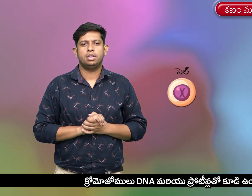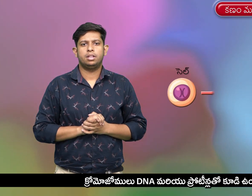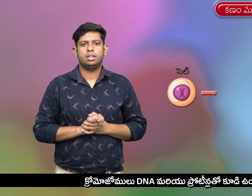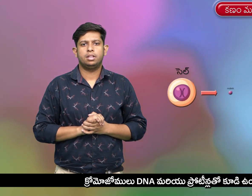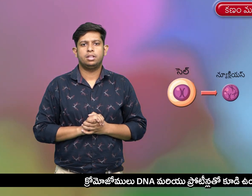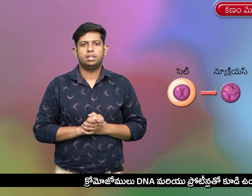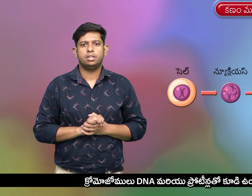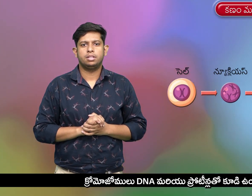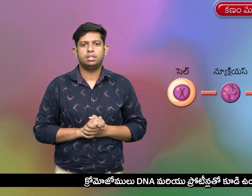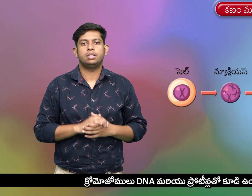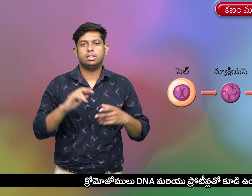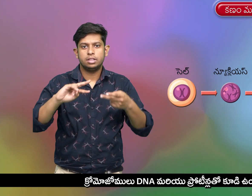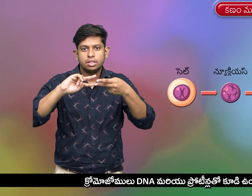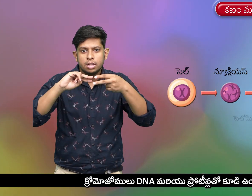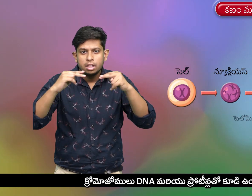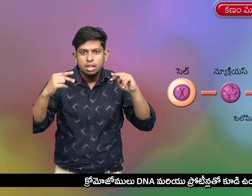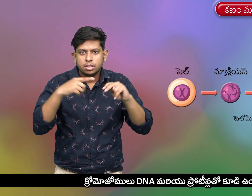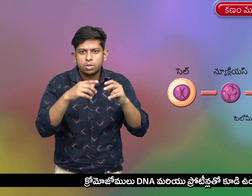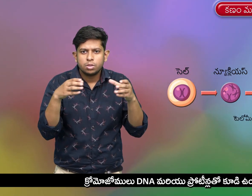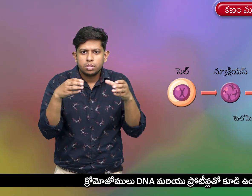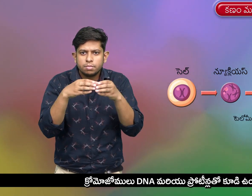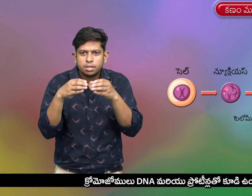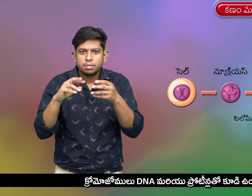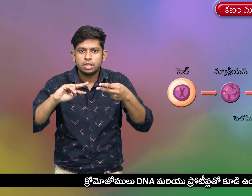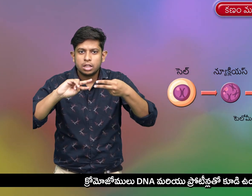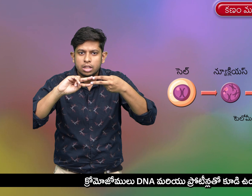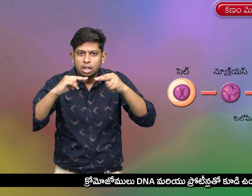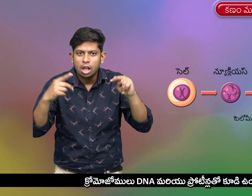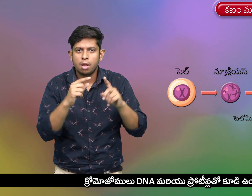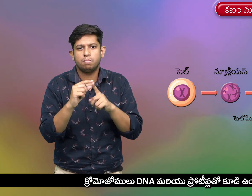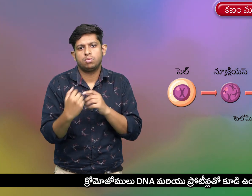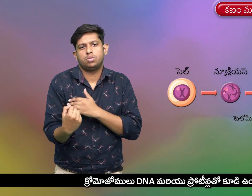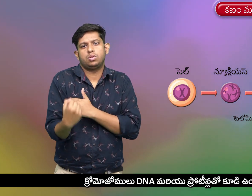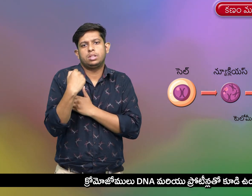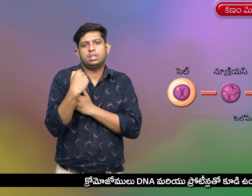క్రోమోజోములు డిఎన్ఏ మరియు ప్రోటీన్లతో కూడి ఉంటాయి.